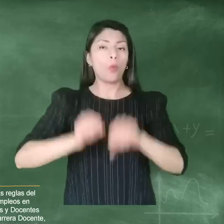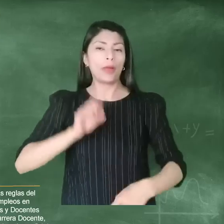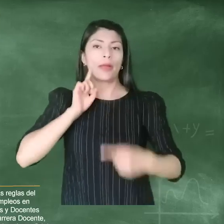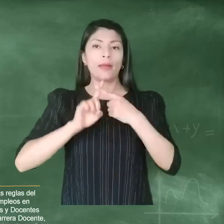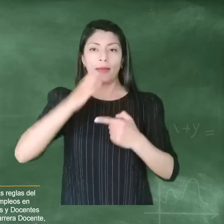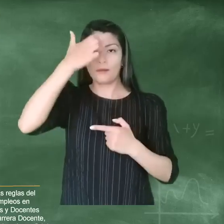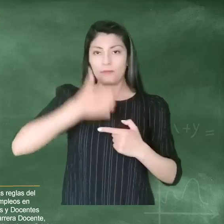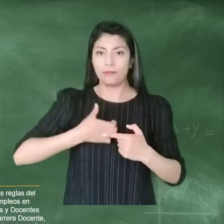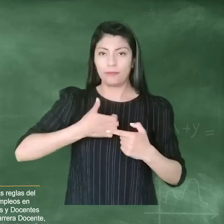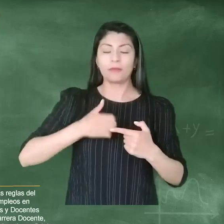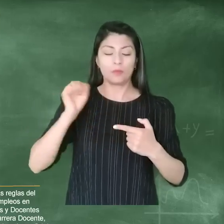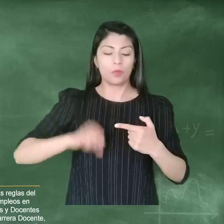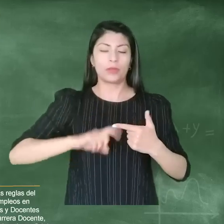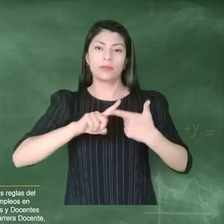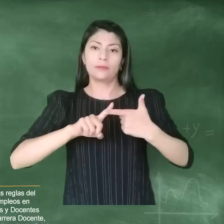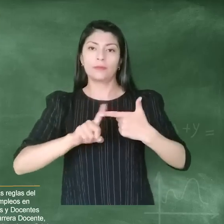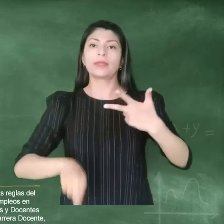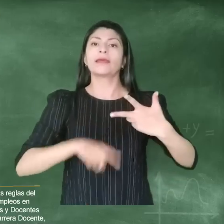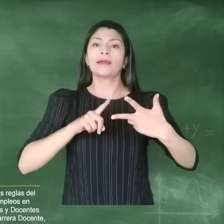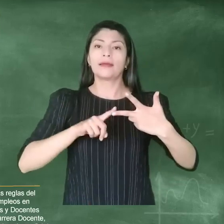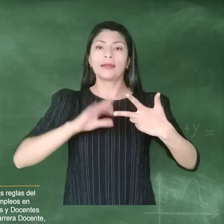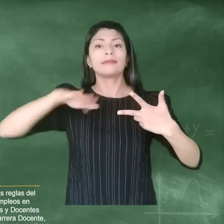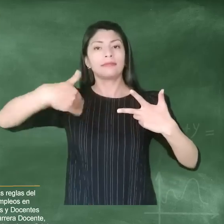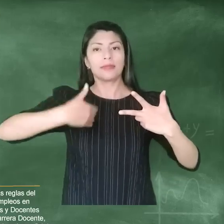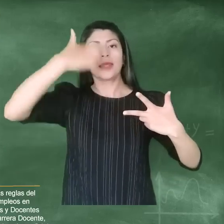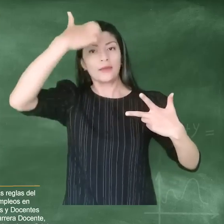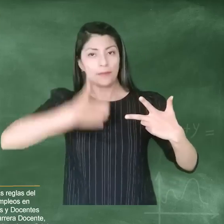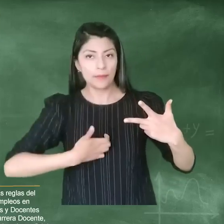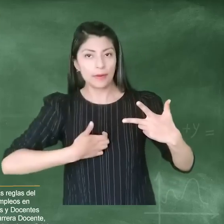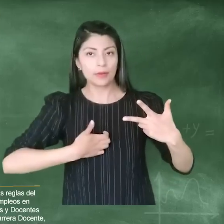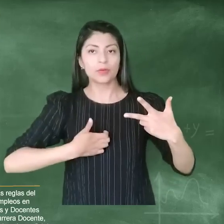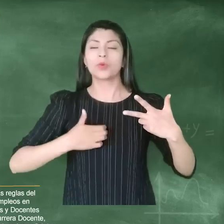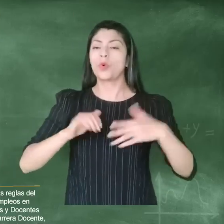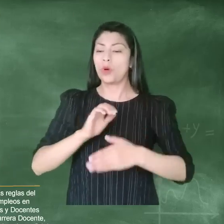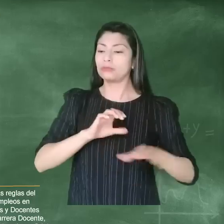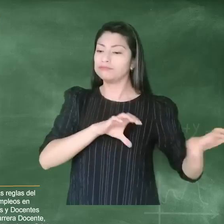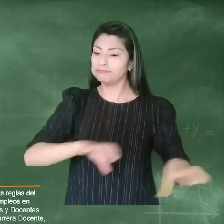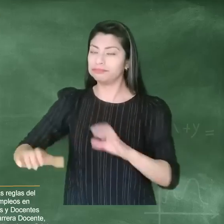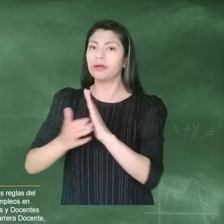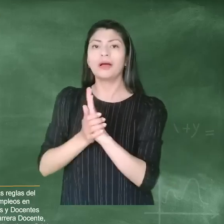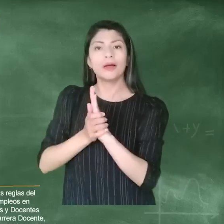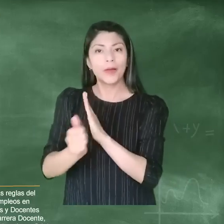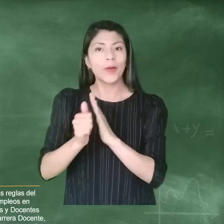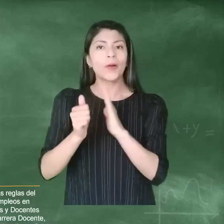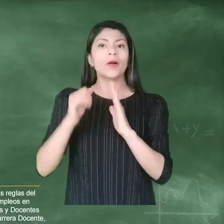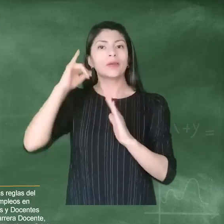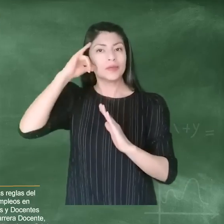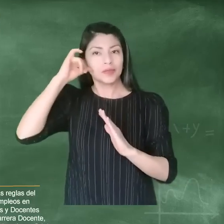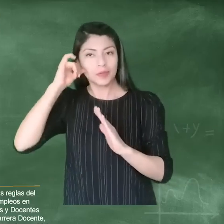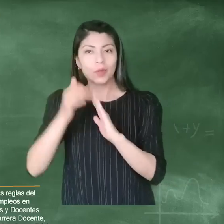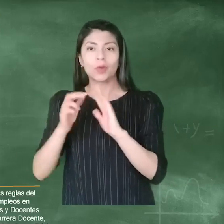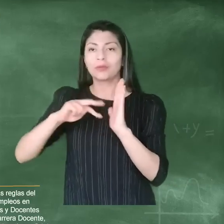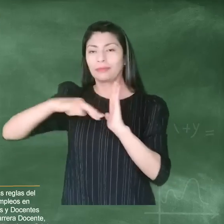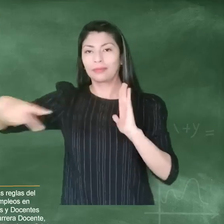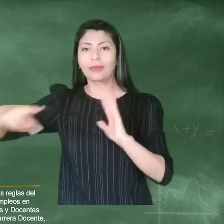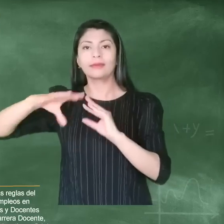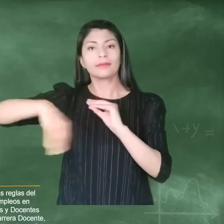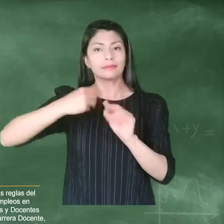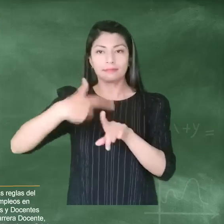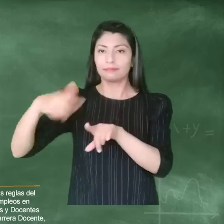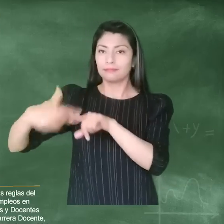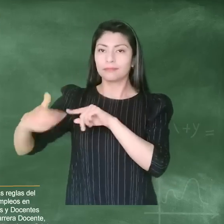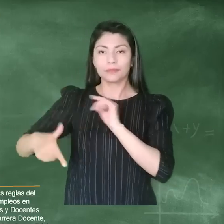las pruebas. C. Aplicación de la prueba de aptitudes y competencias básicas y la prueba